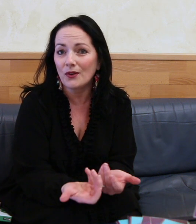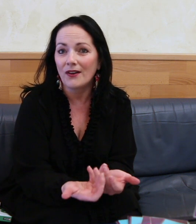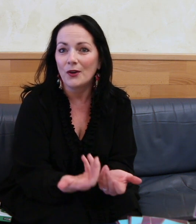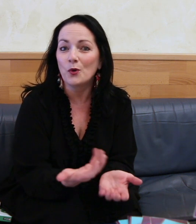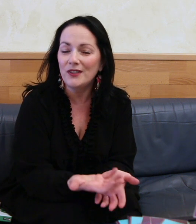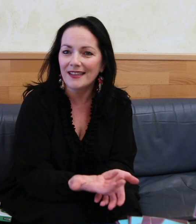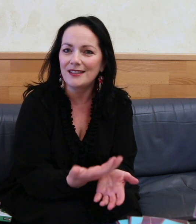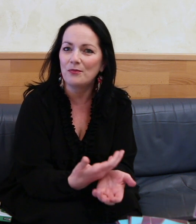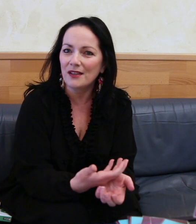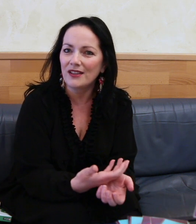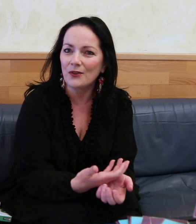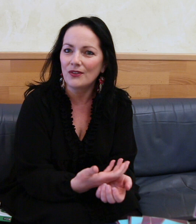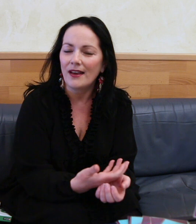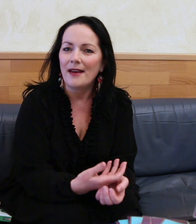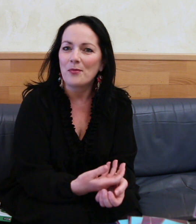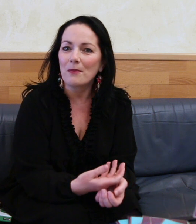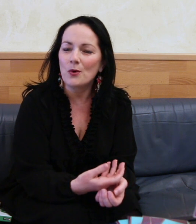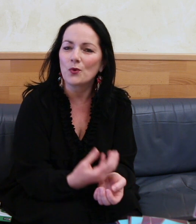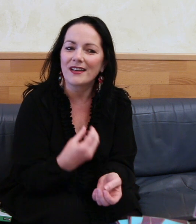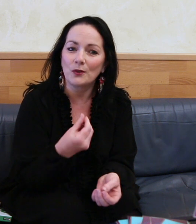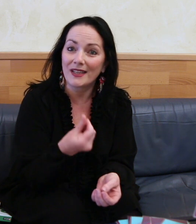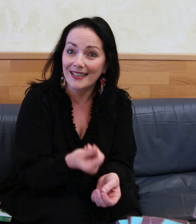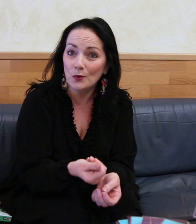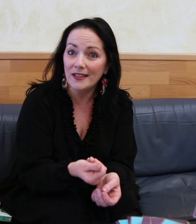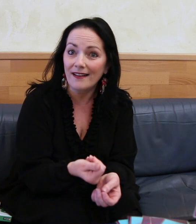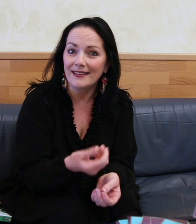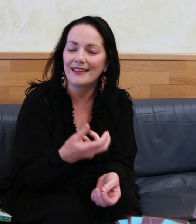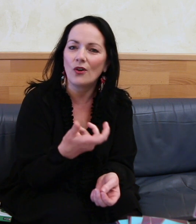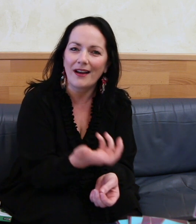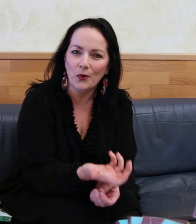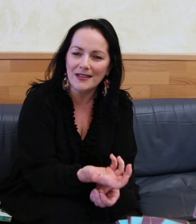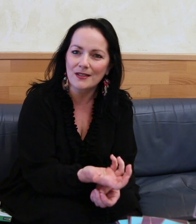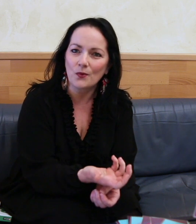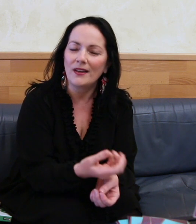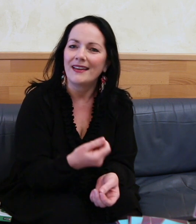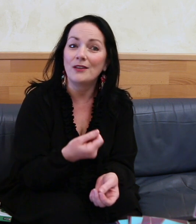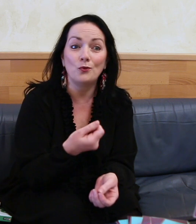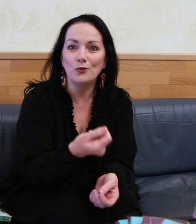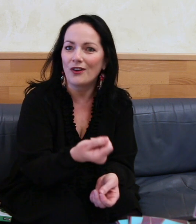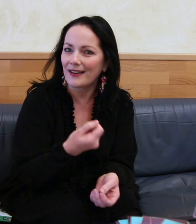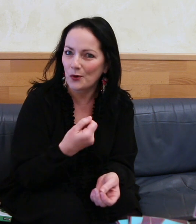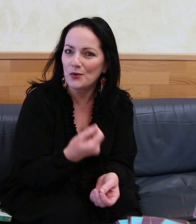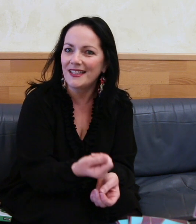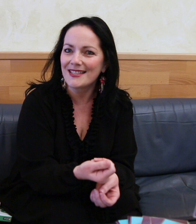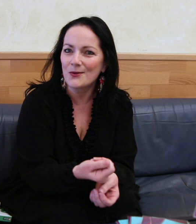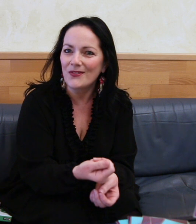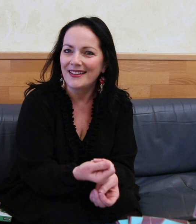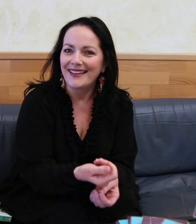posture communicative bienveillante permet au contraire de créer du lien, d'être dans la relation et du coup dans la communication.